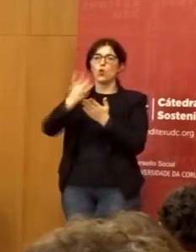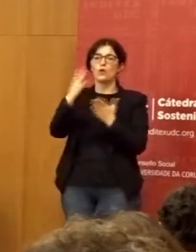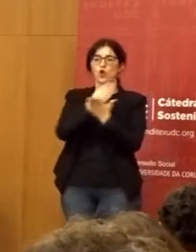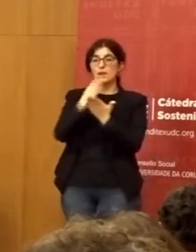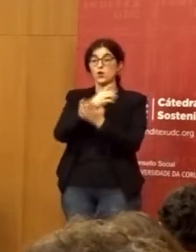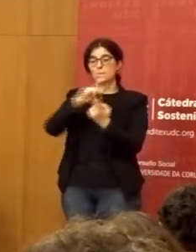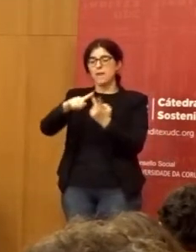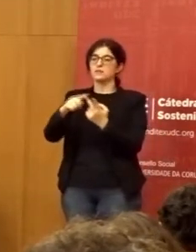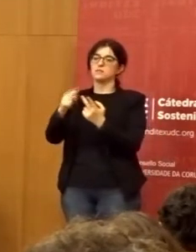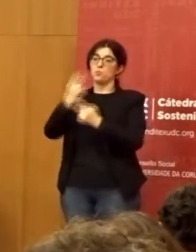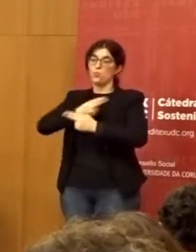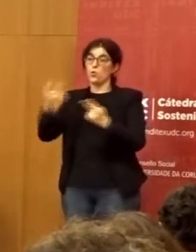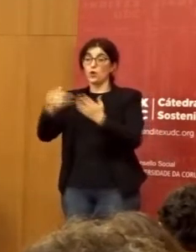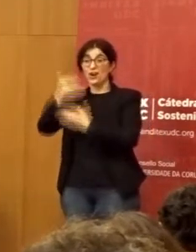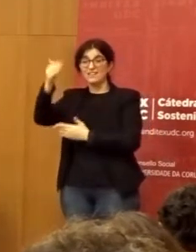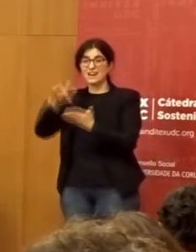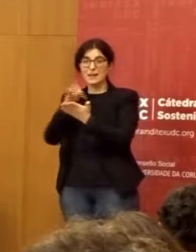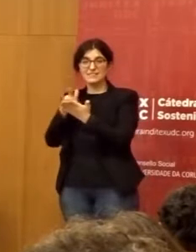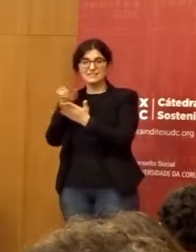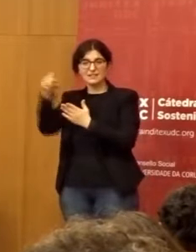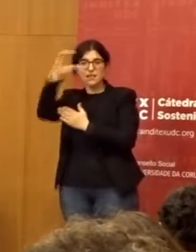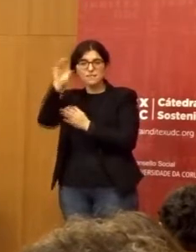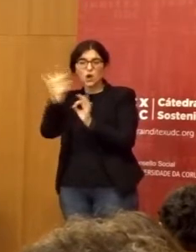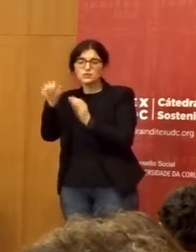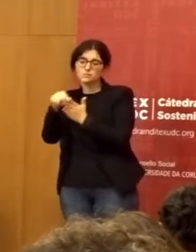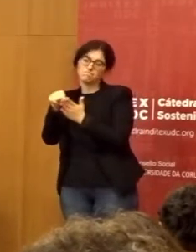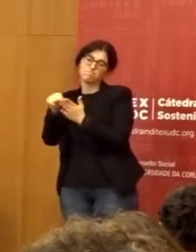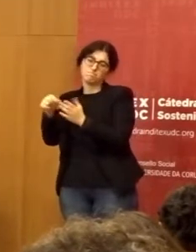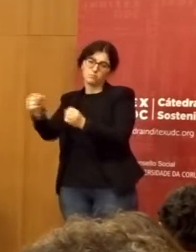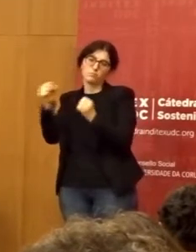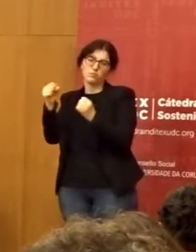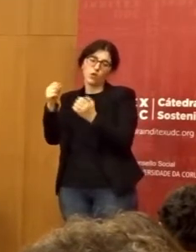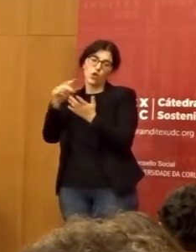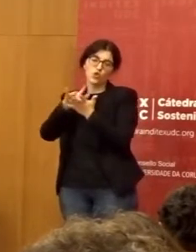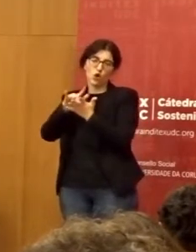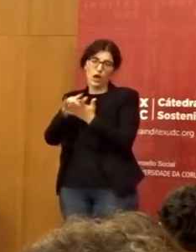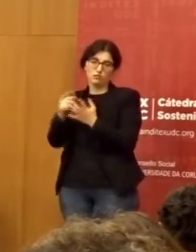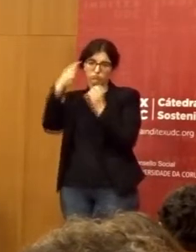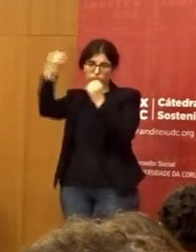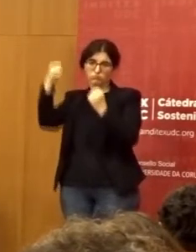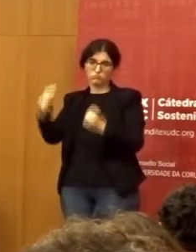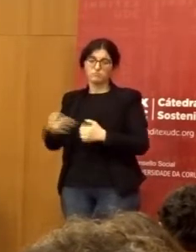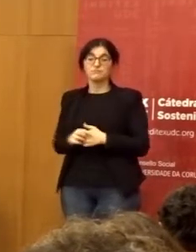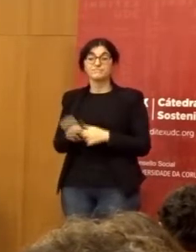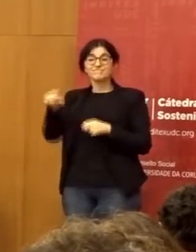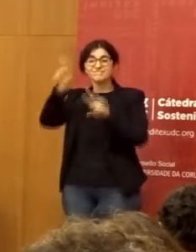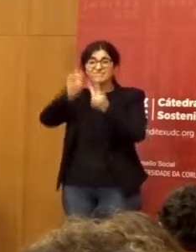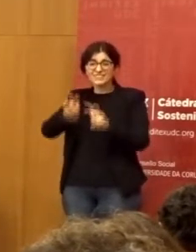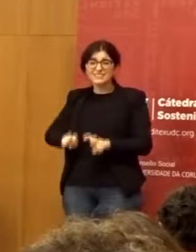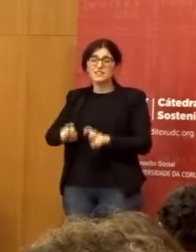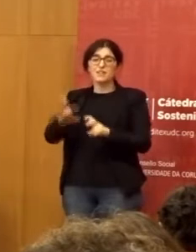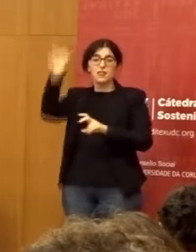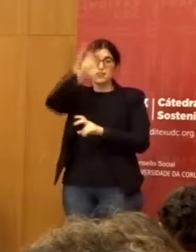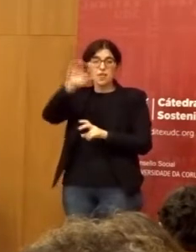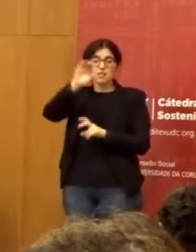revistas científicas y libros colectivos. Ha prestado atención a diversos ámbitos de investigación, tales como la teoría general de los derechos